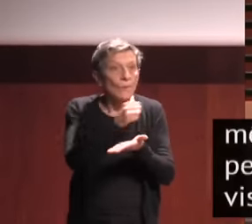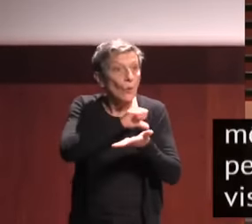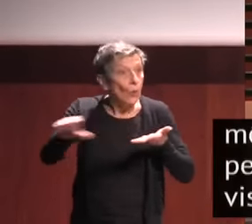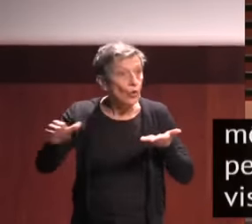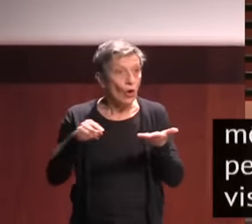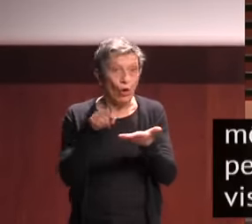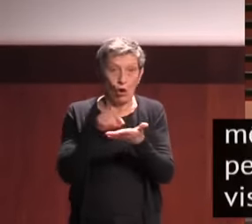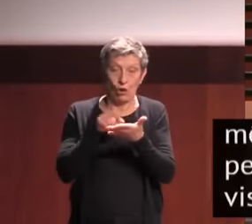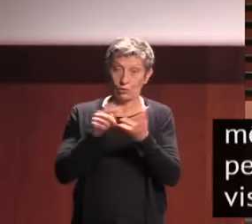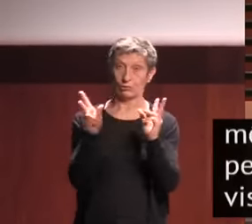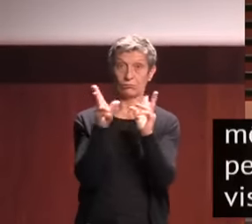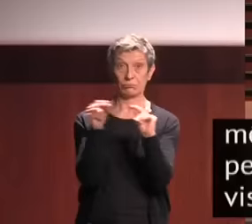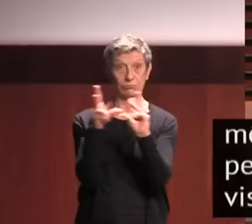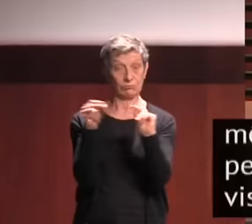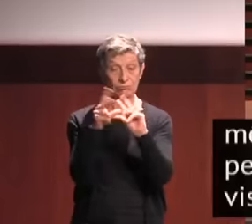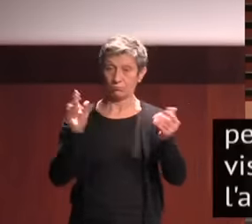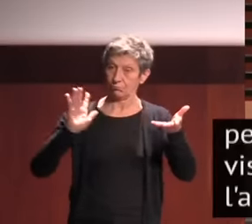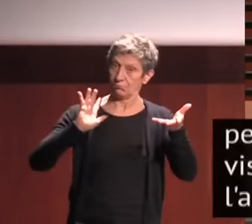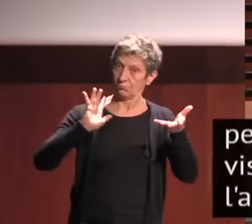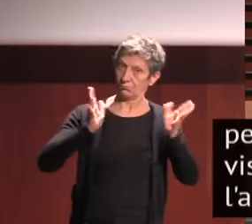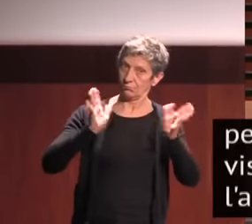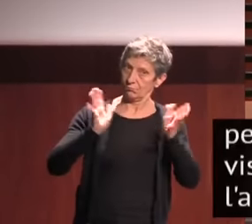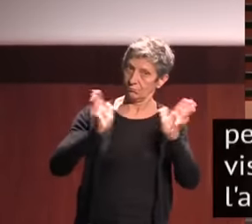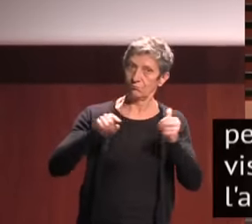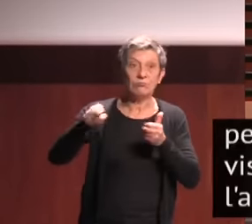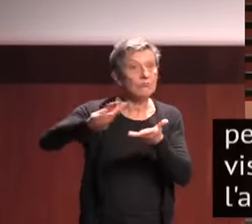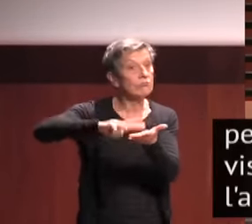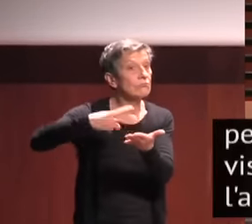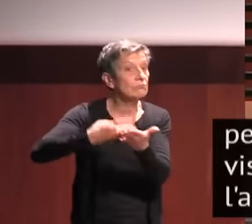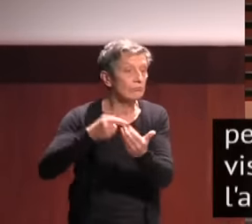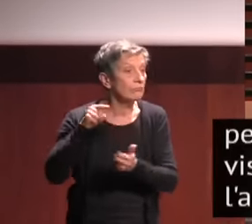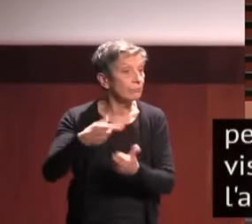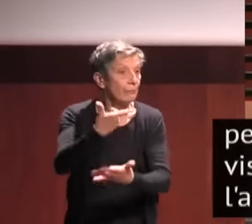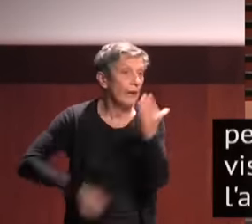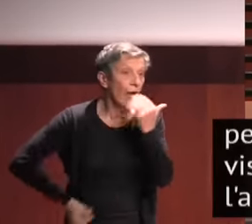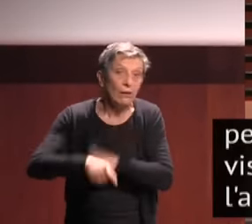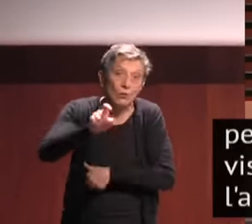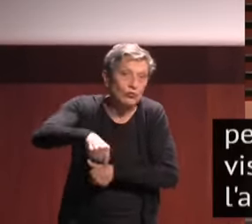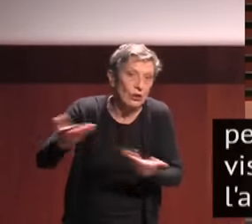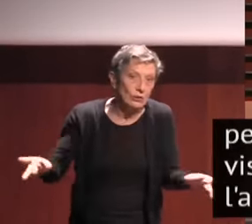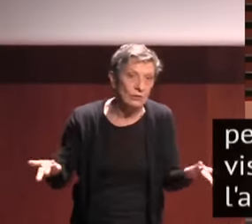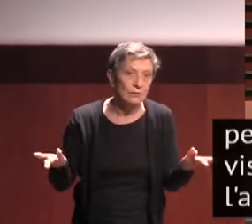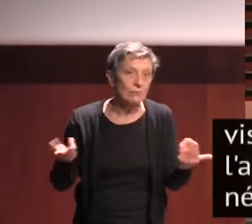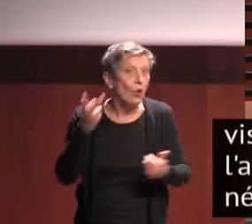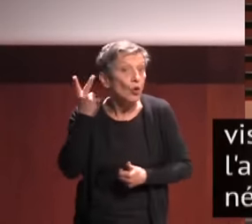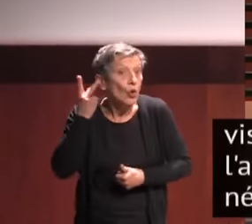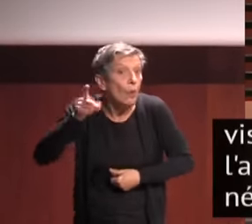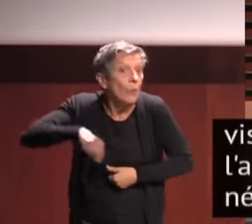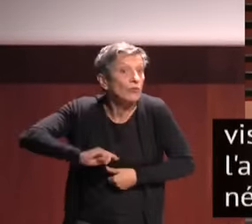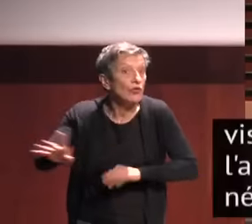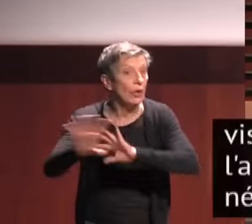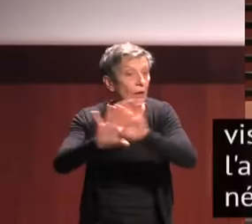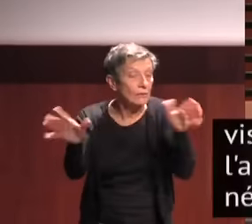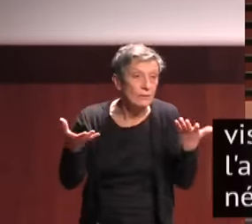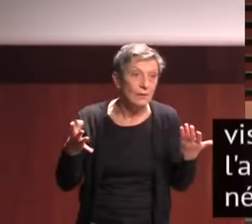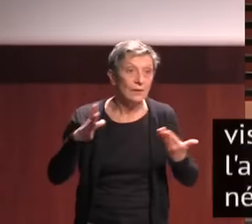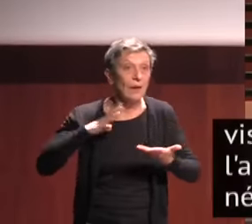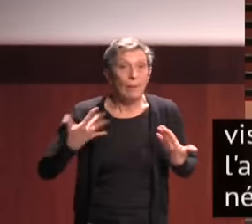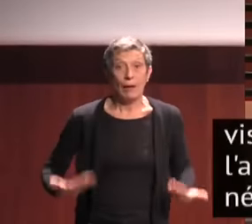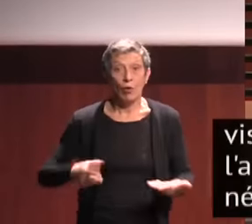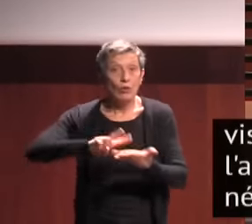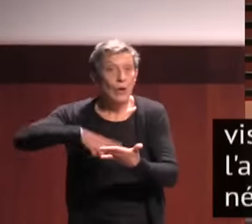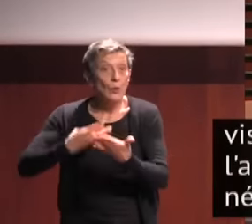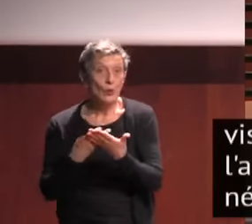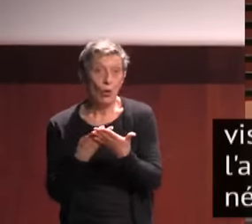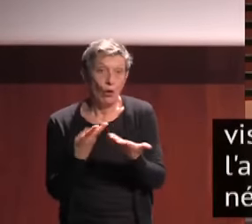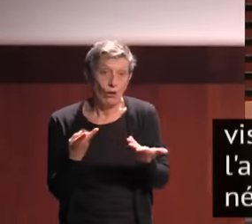se raconte en langue des signes et le traducteur qui est nécessairement bilingue, mais pas forcément entendant. Il y a maintenant des traducteurs langue des signes